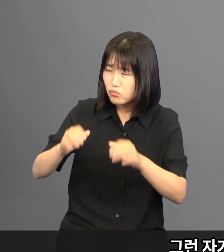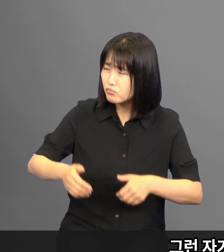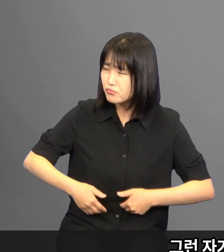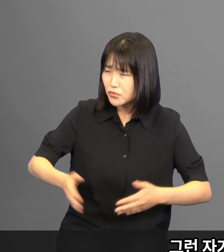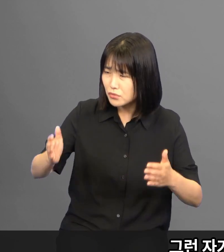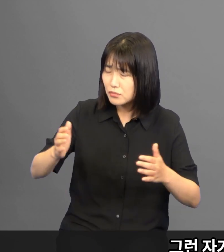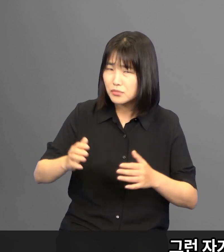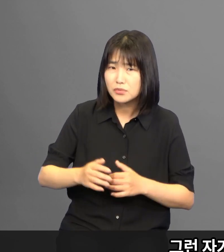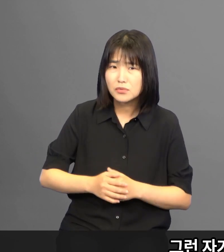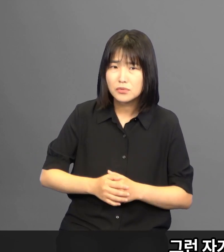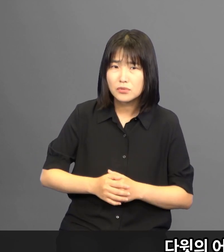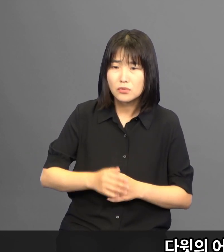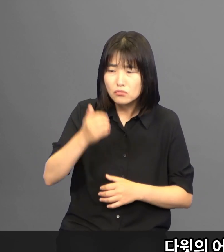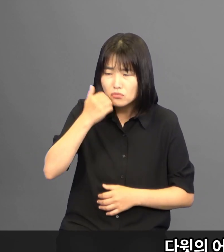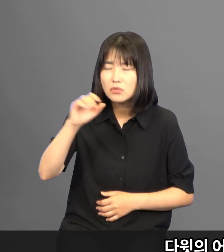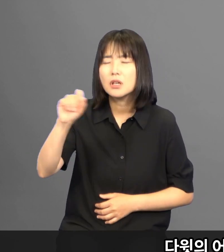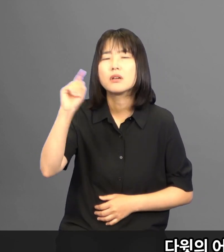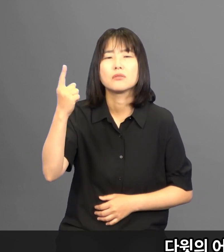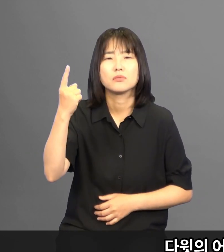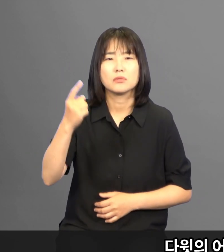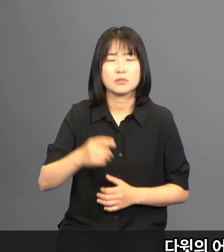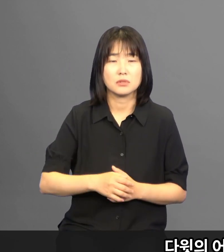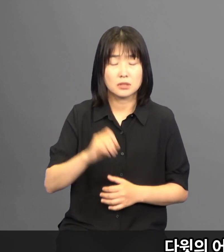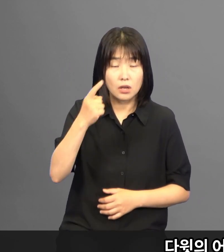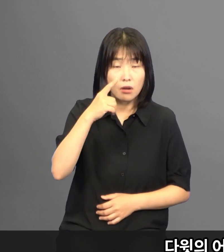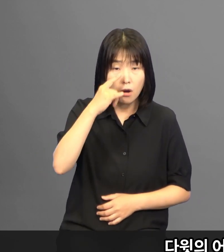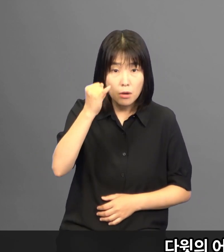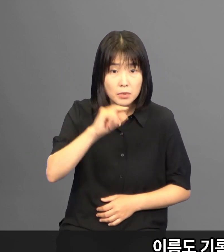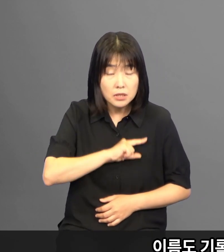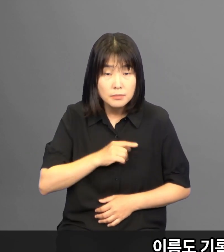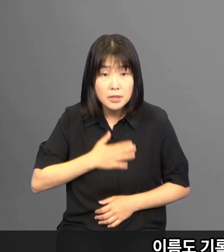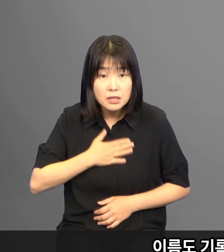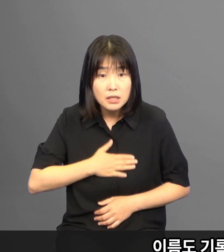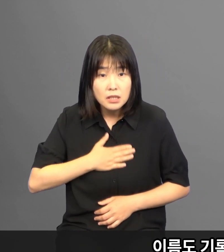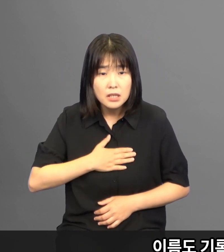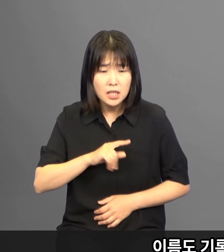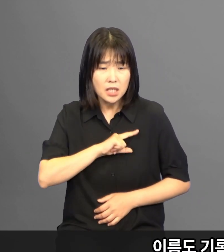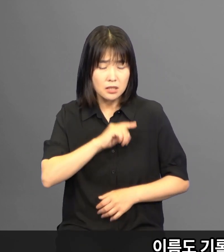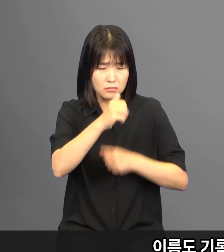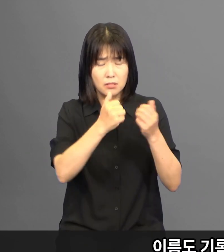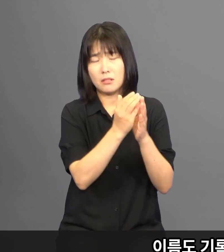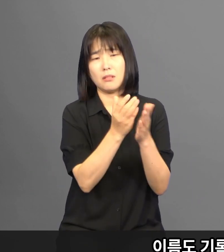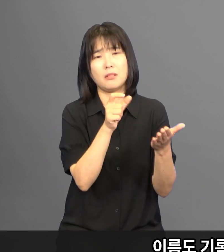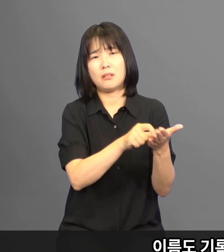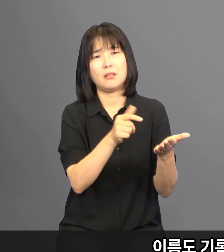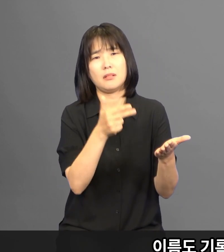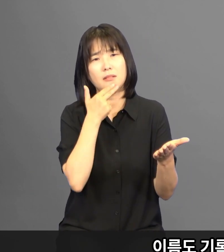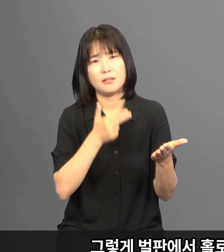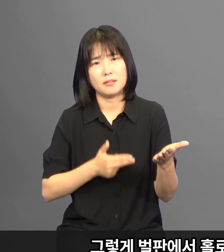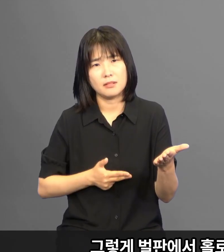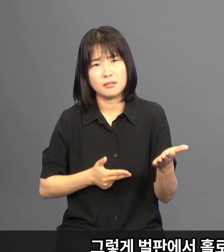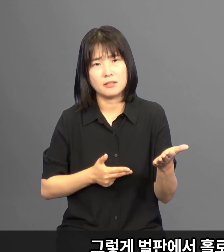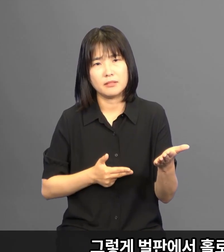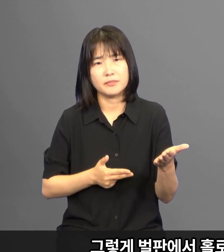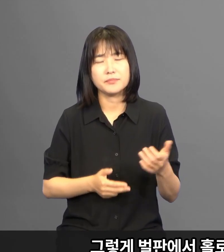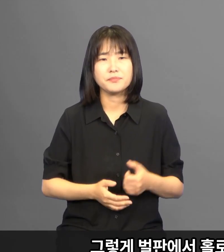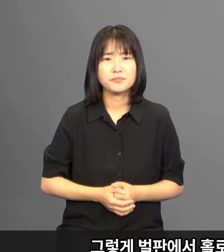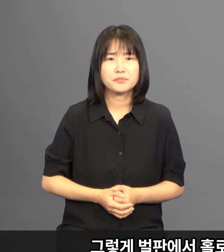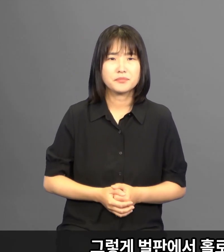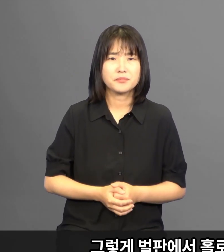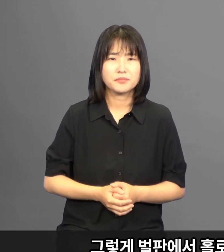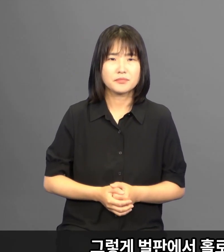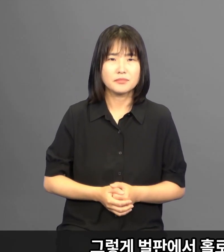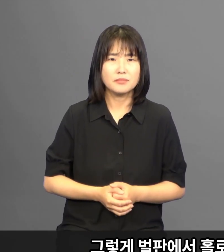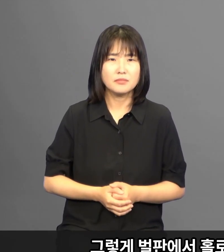그런 자가 다윗이었어요. 다윗의 어머니 아십니까? 이름도 기록이 안 돼 있습니다. 그렇게